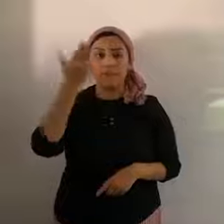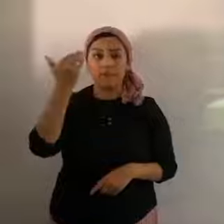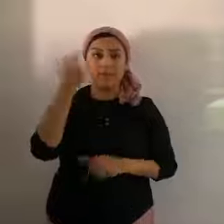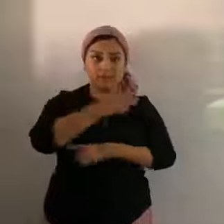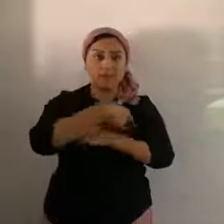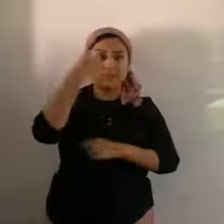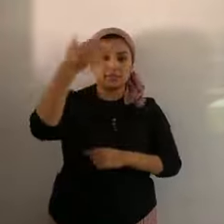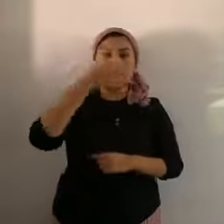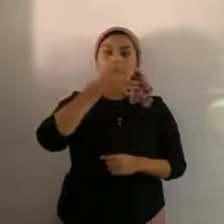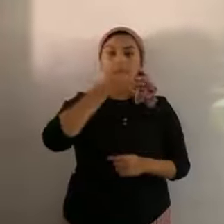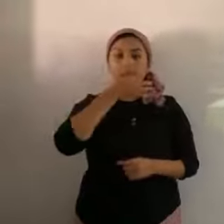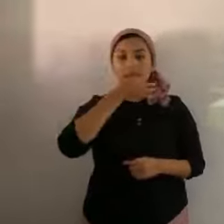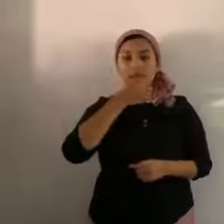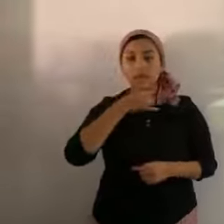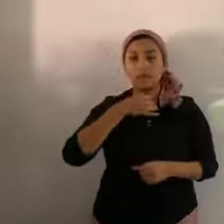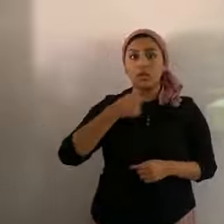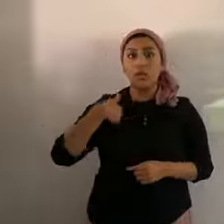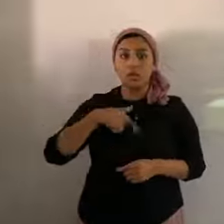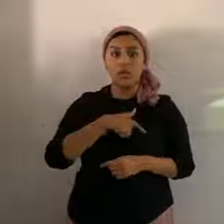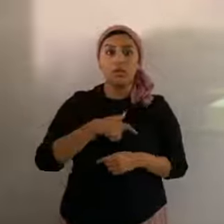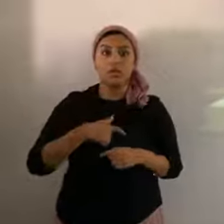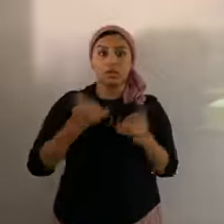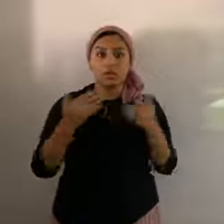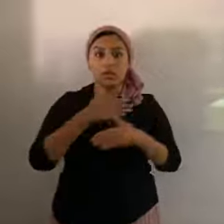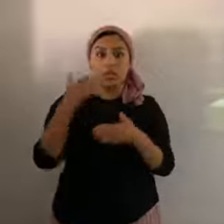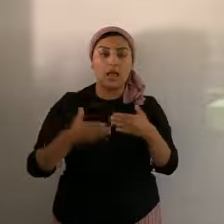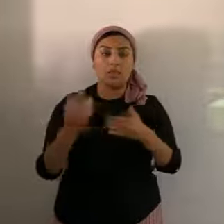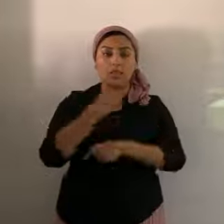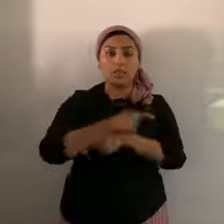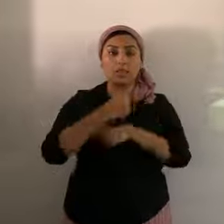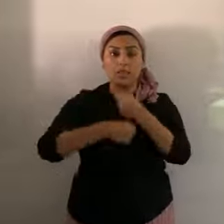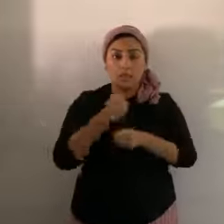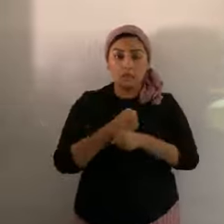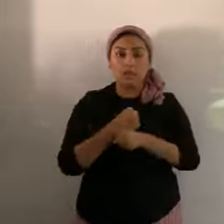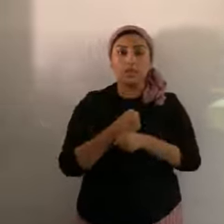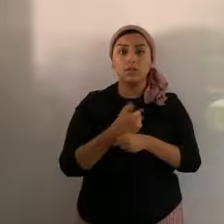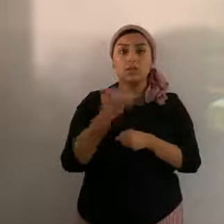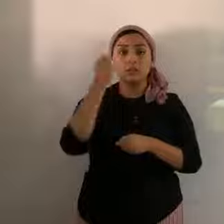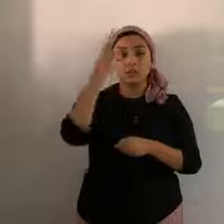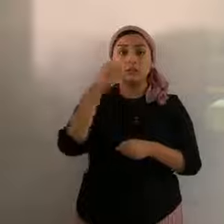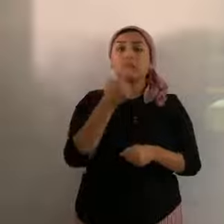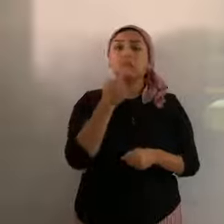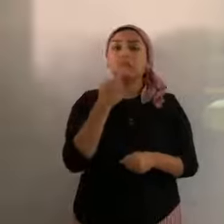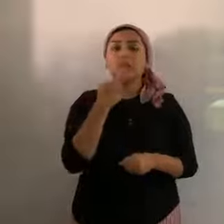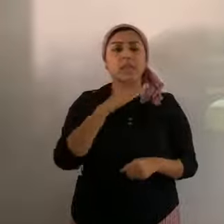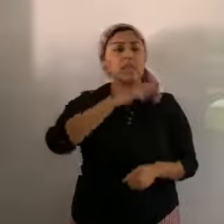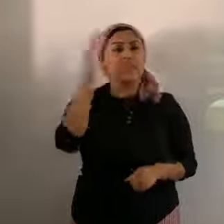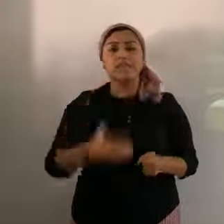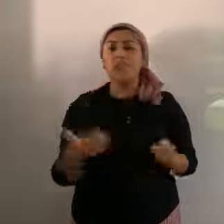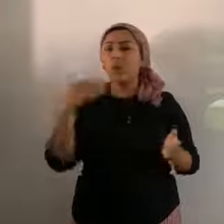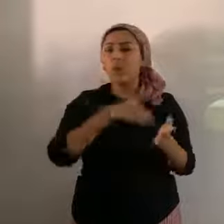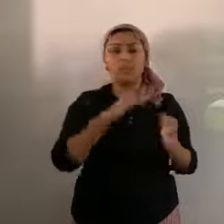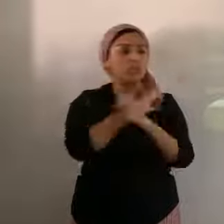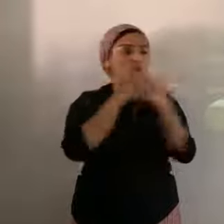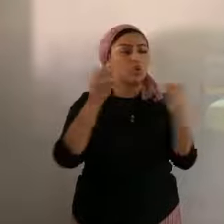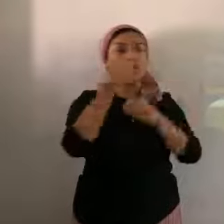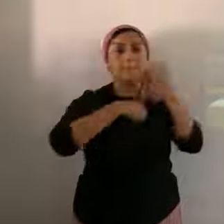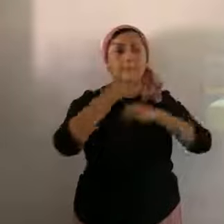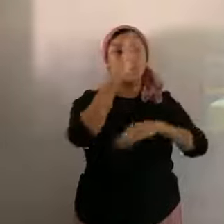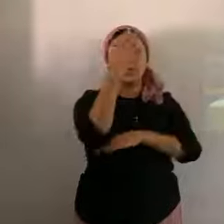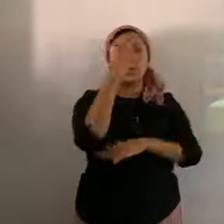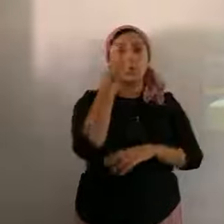15 días. Entonces, estamos viendo el último día del año. Entonces Yahshua dijo a la higuera: nunca jamás coma nadie fruto de ti. Y